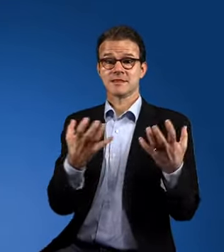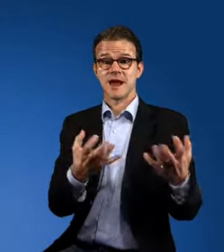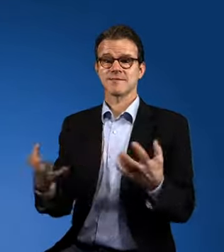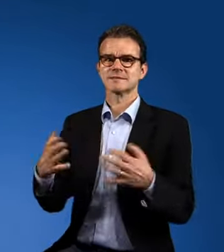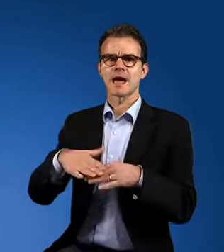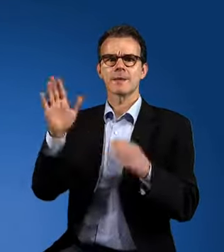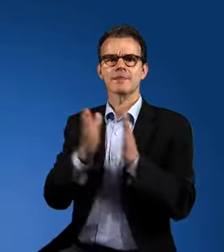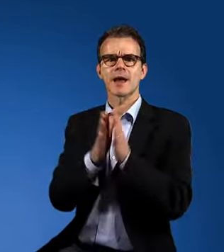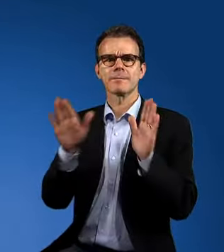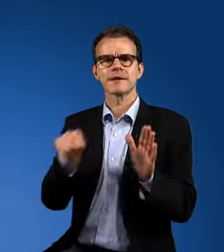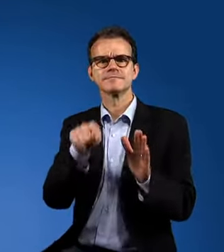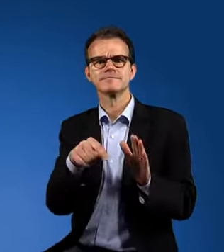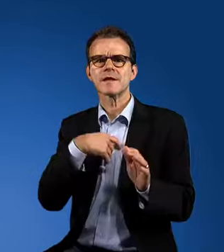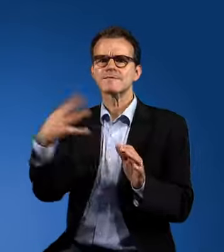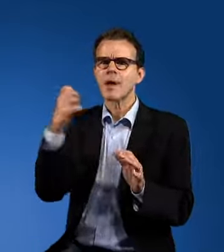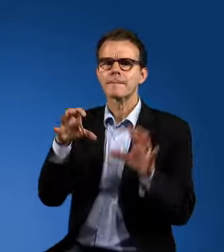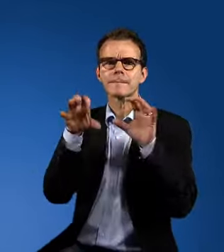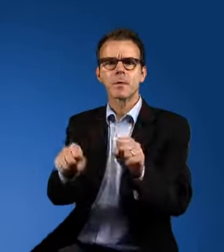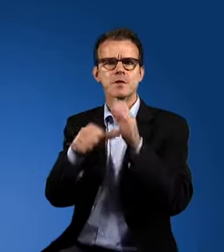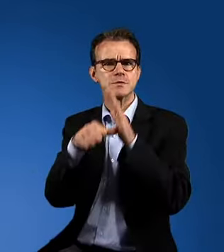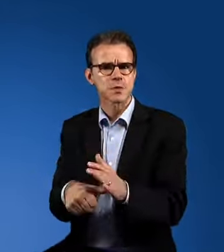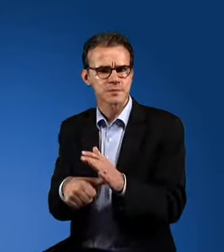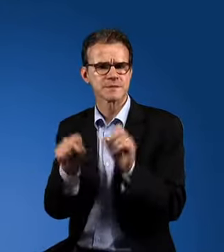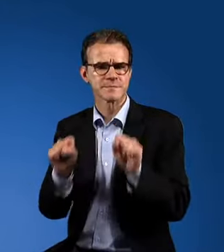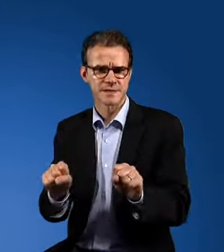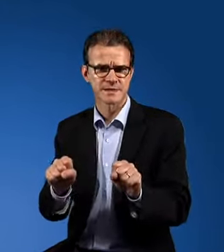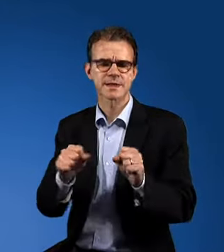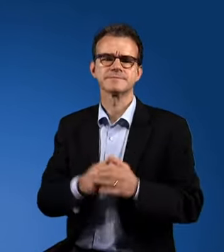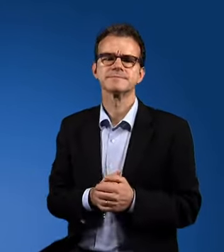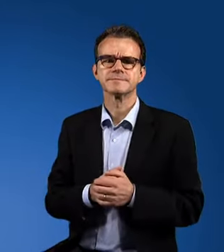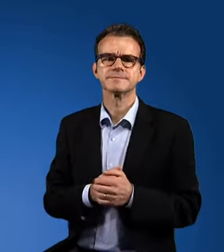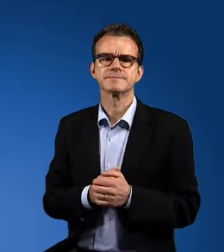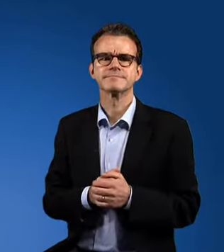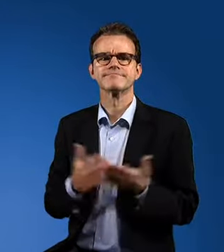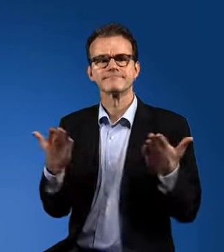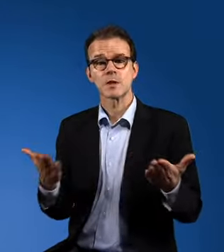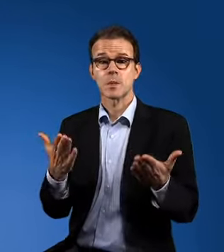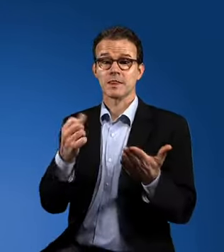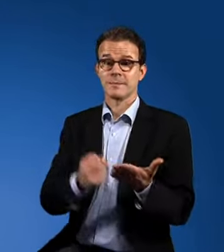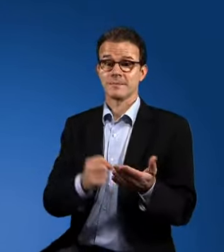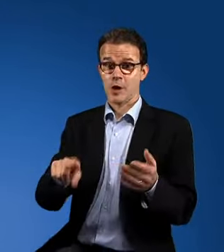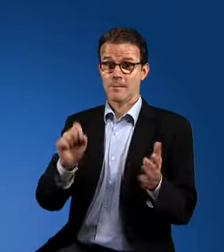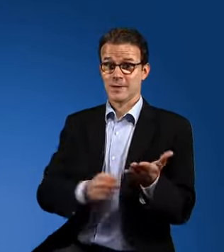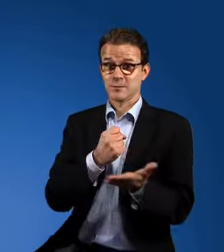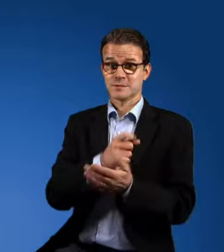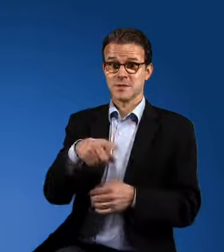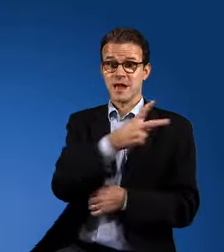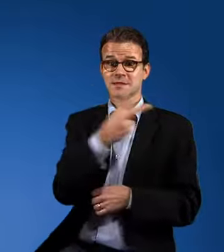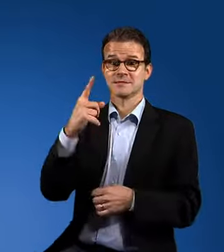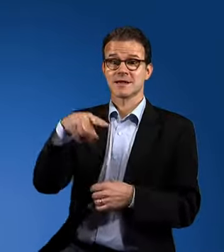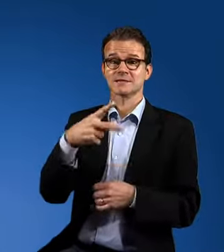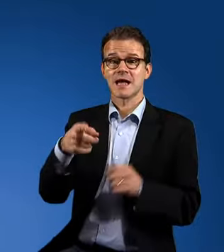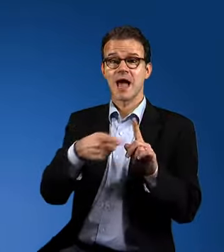lisää instrumentteja siihen, että voitaisiin puuttua syrjintään. Nyt on perusteilla